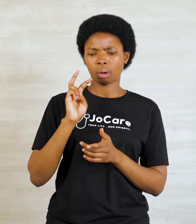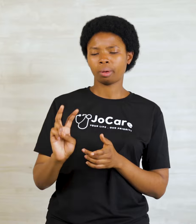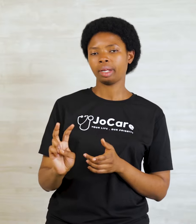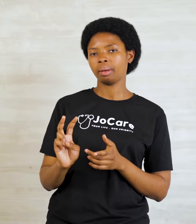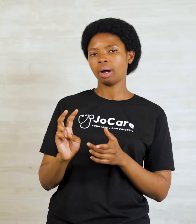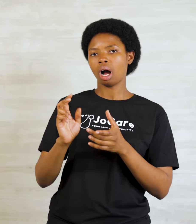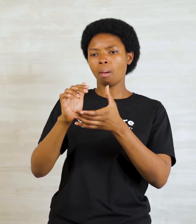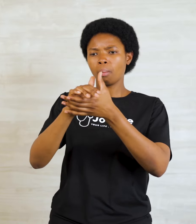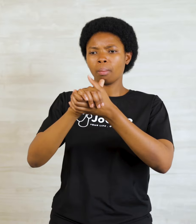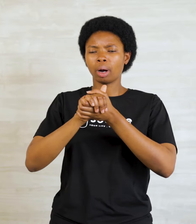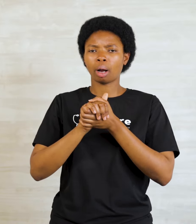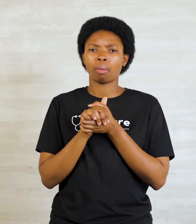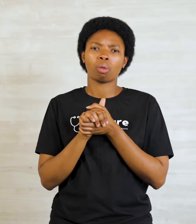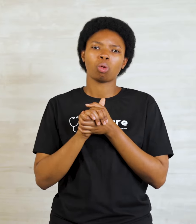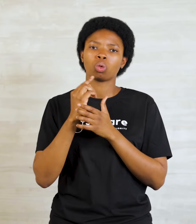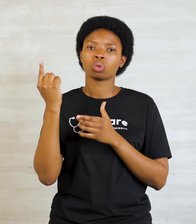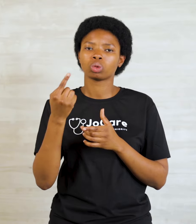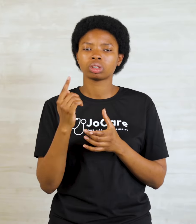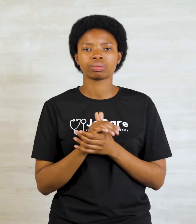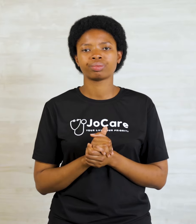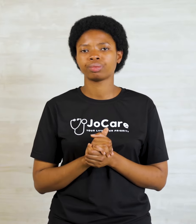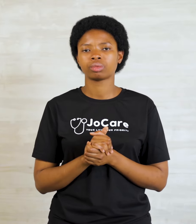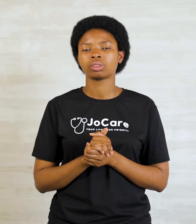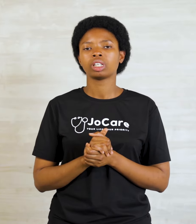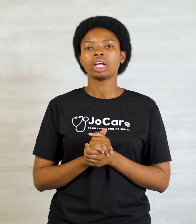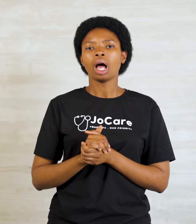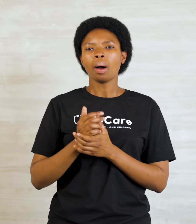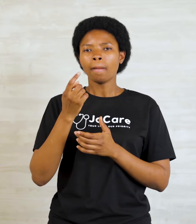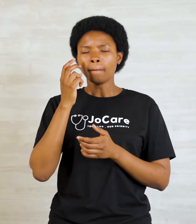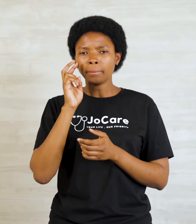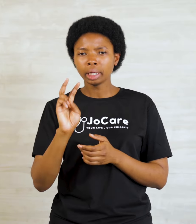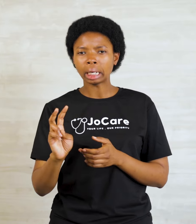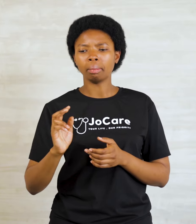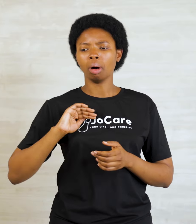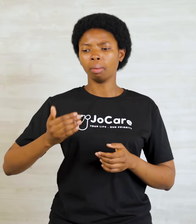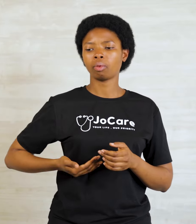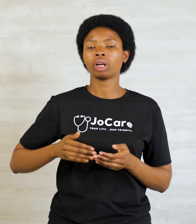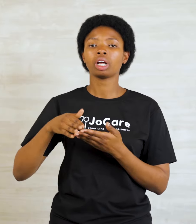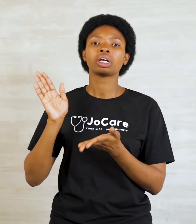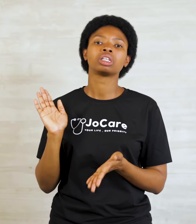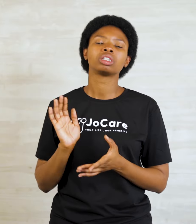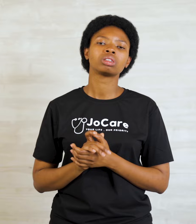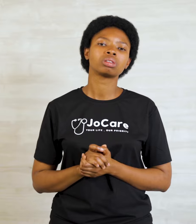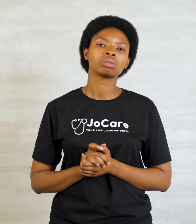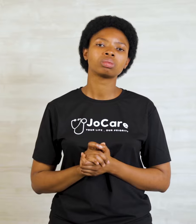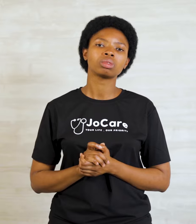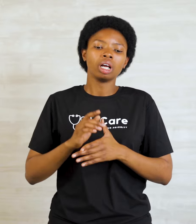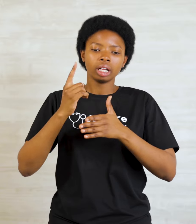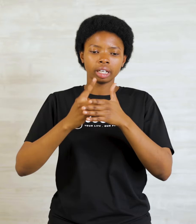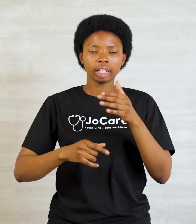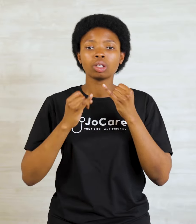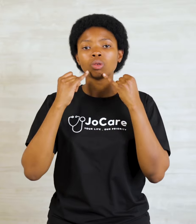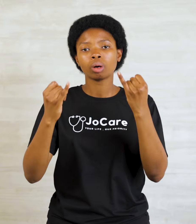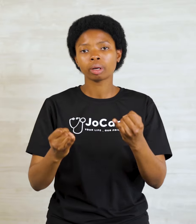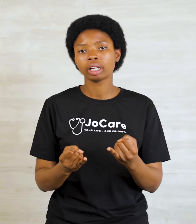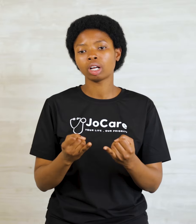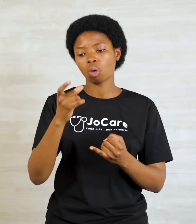gusa akenshi nicyo wabwira uwo muntu ugifite iyo